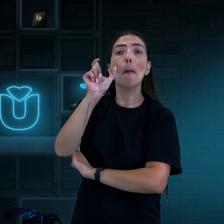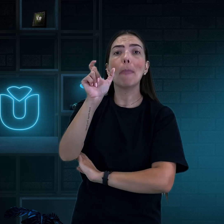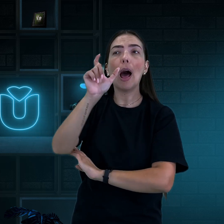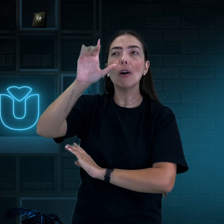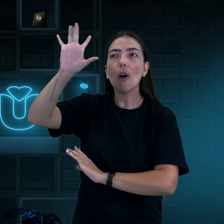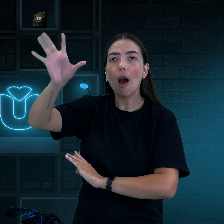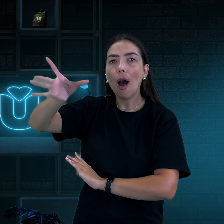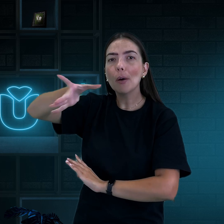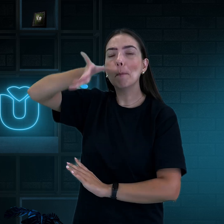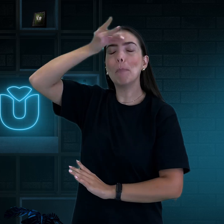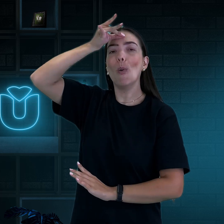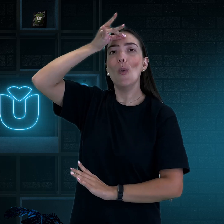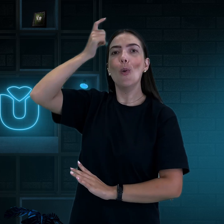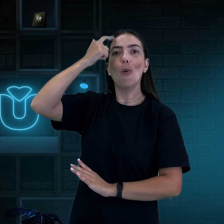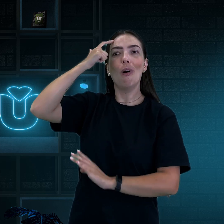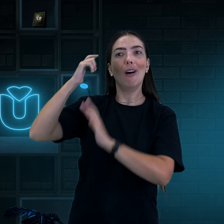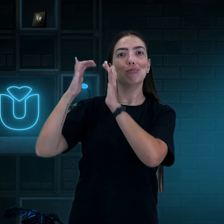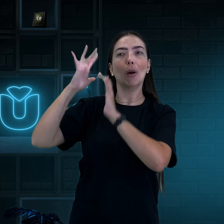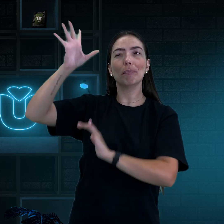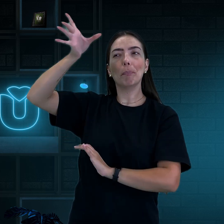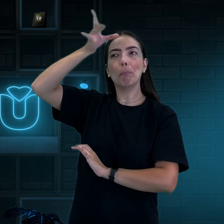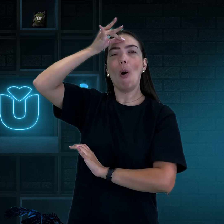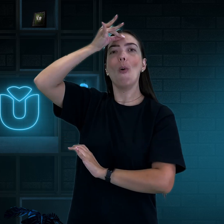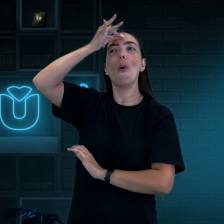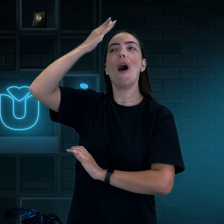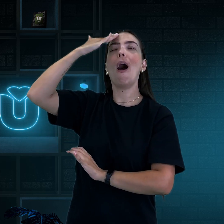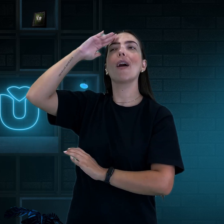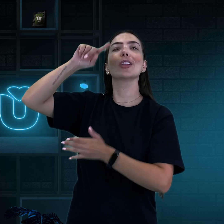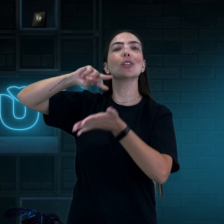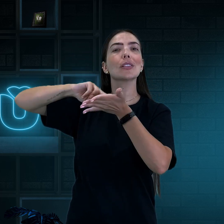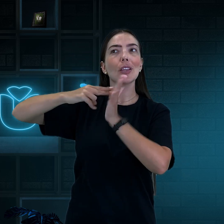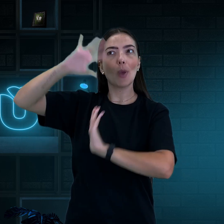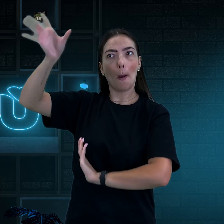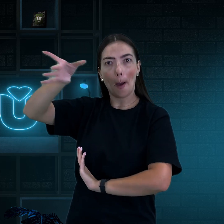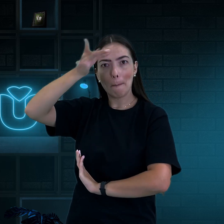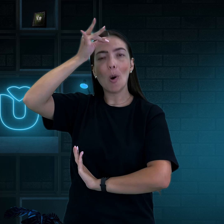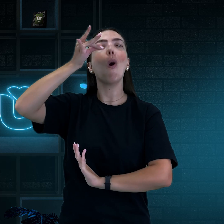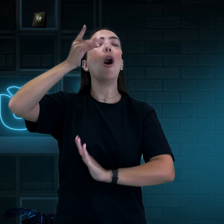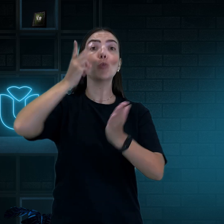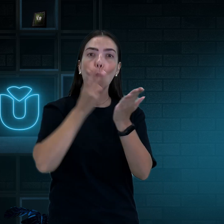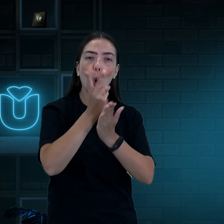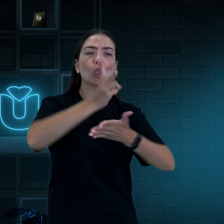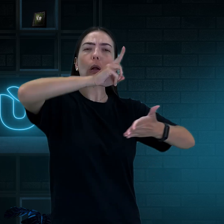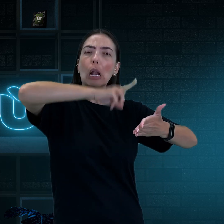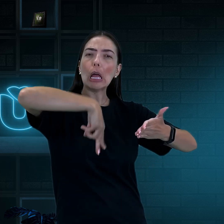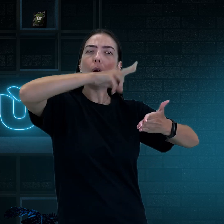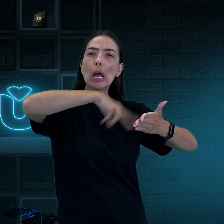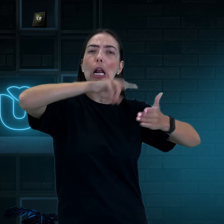entende a palavra, absorve o conhecimento do significado e o contexto fica claro para ele. E aí ele